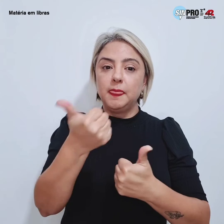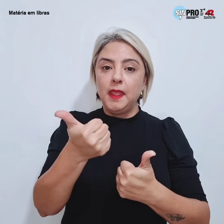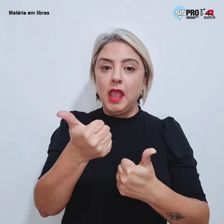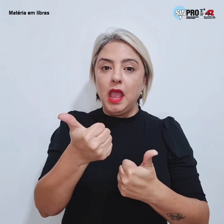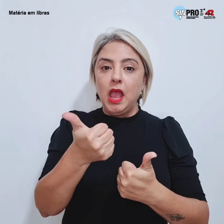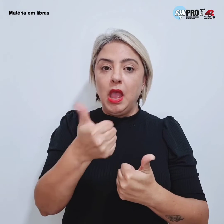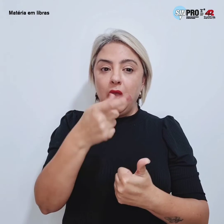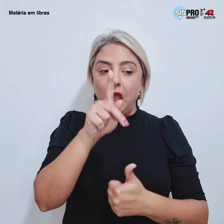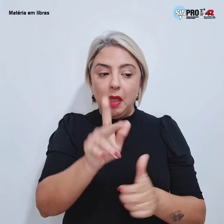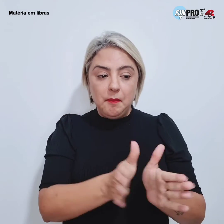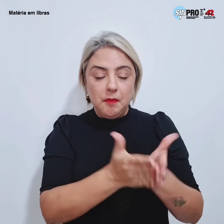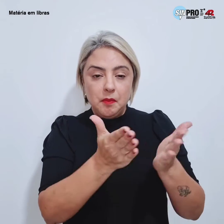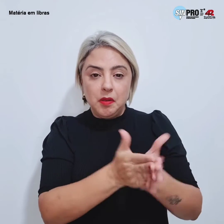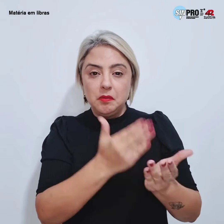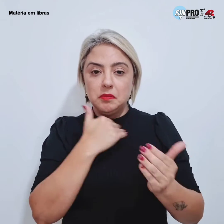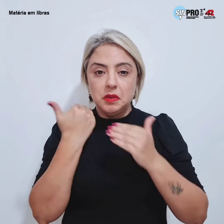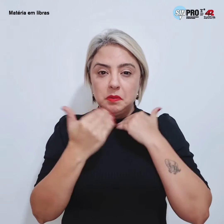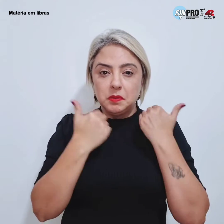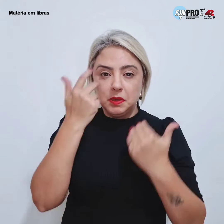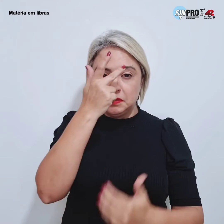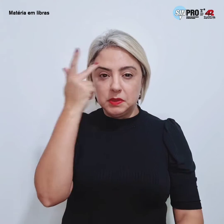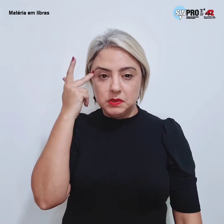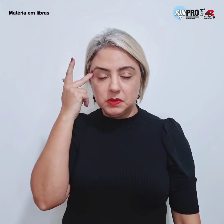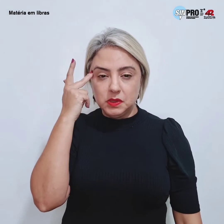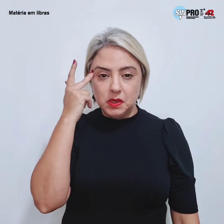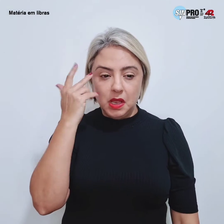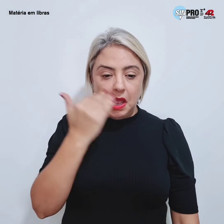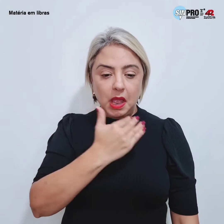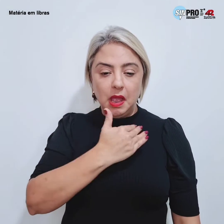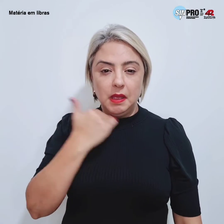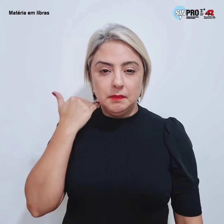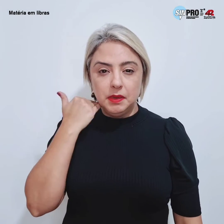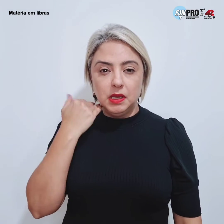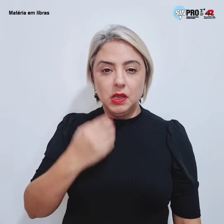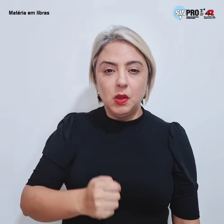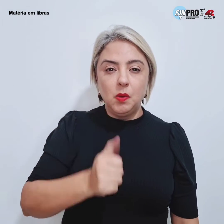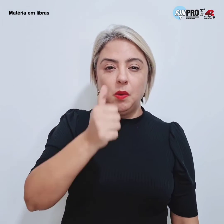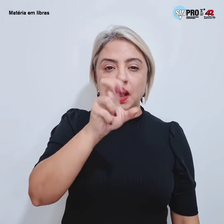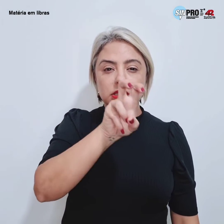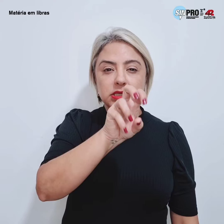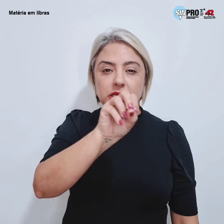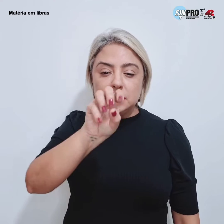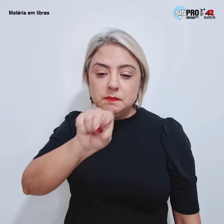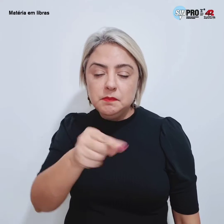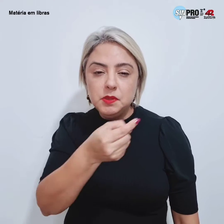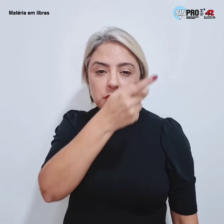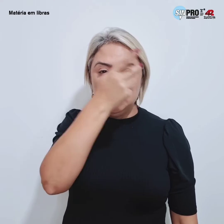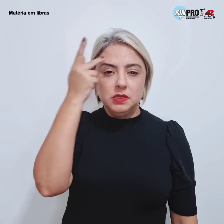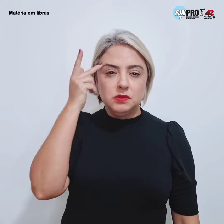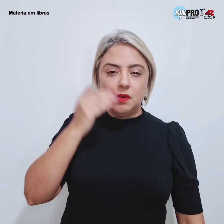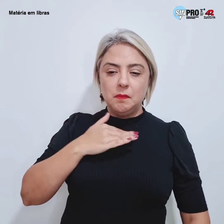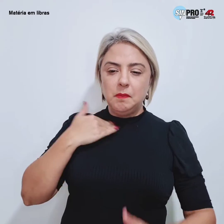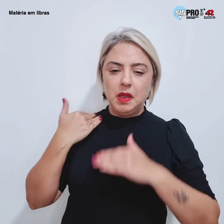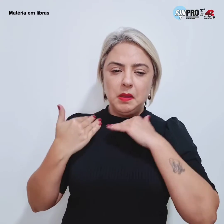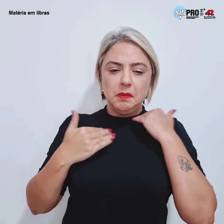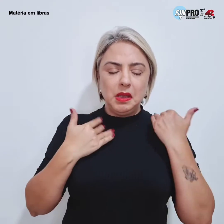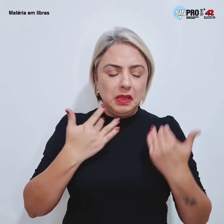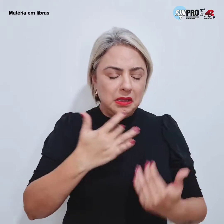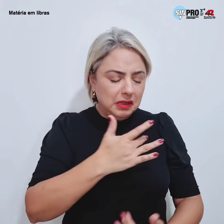e da morte. Sobre o cadáver de quase 500 mil de pessoas e a dor de tantas